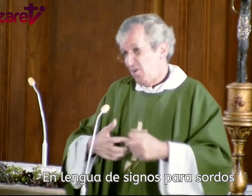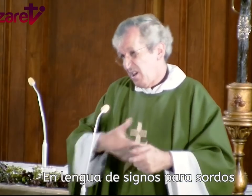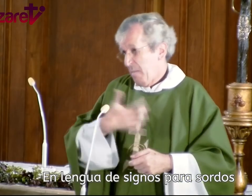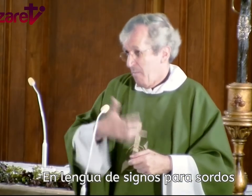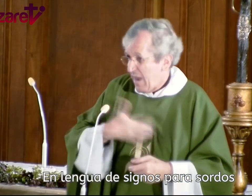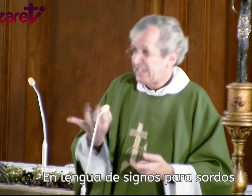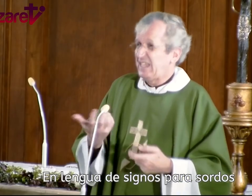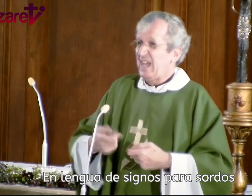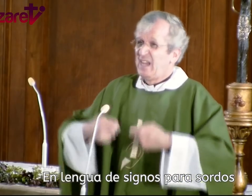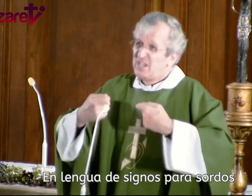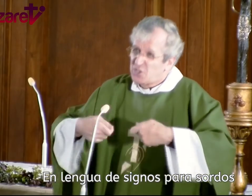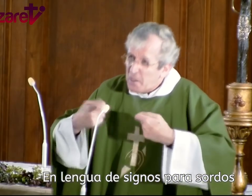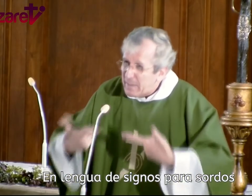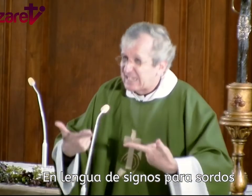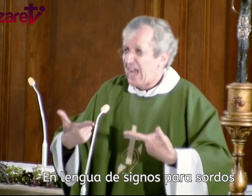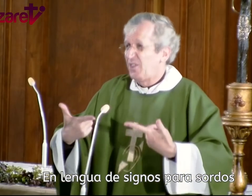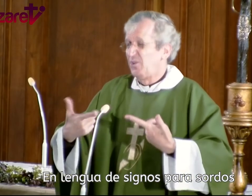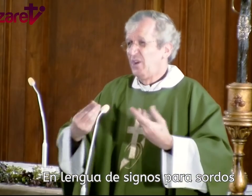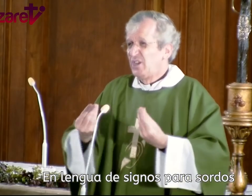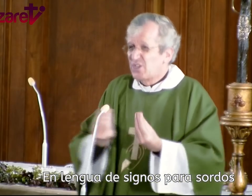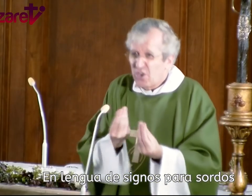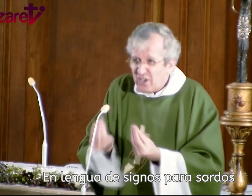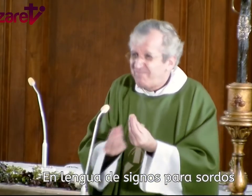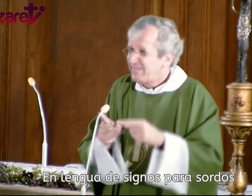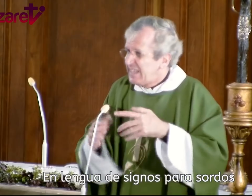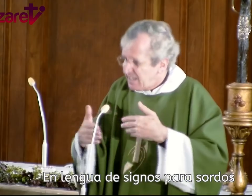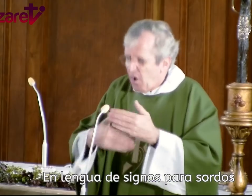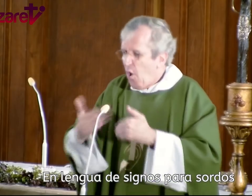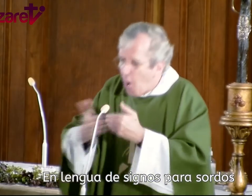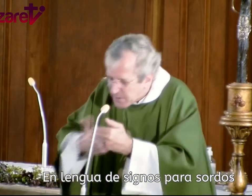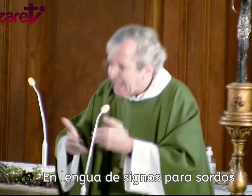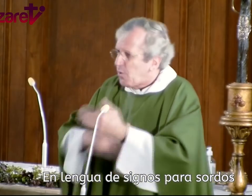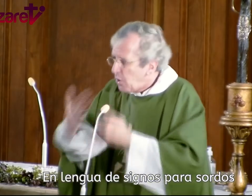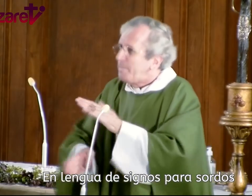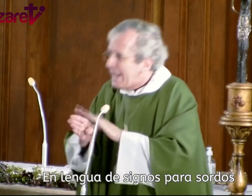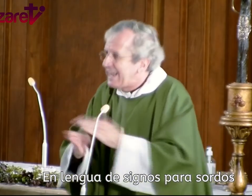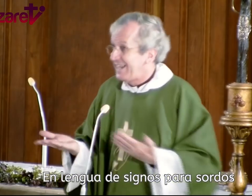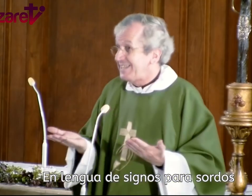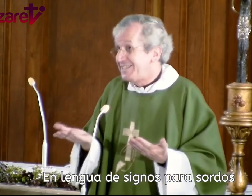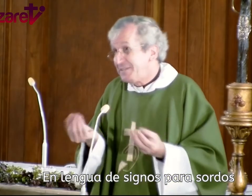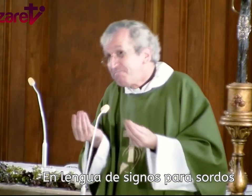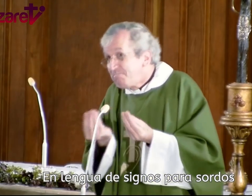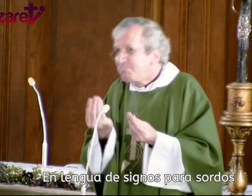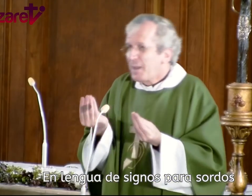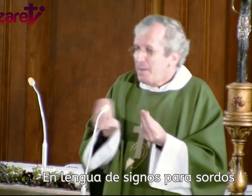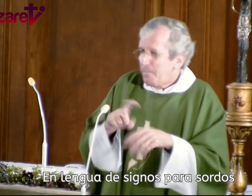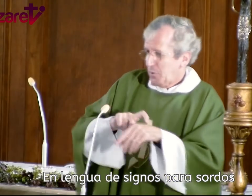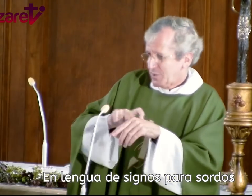molestia Soy pesado Soy Obstáculo Para ir adelante Por nuestro